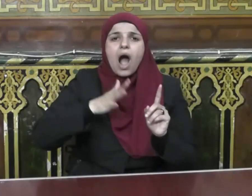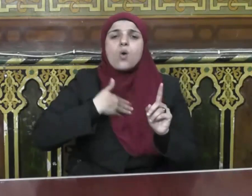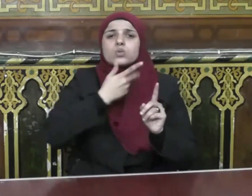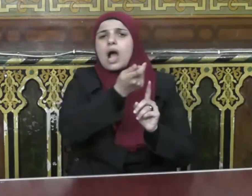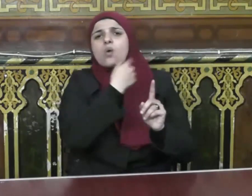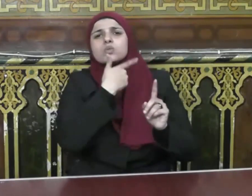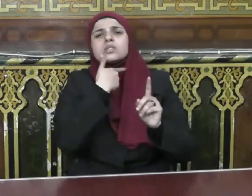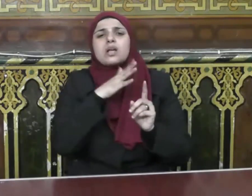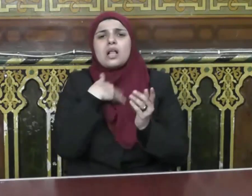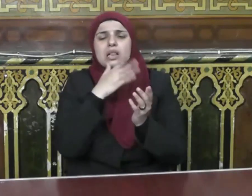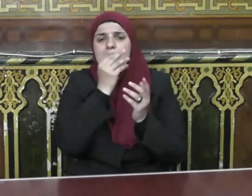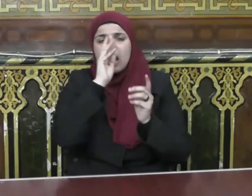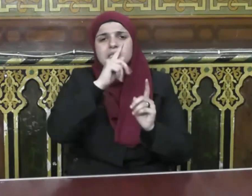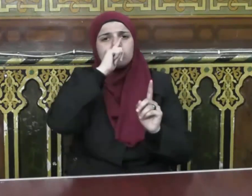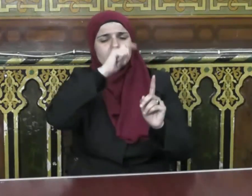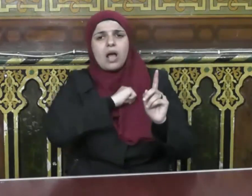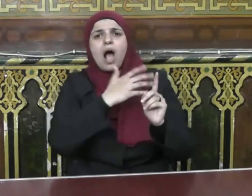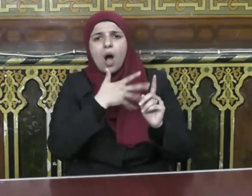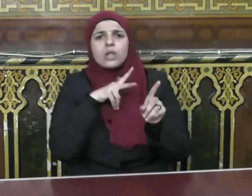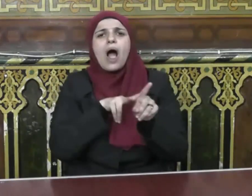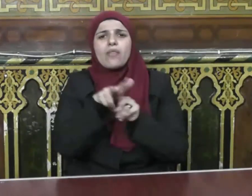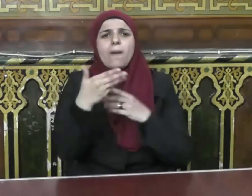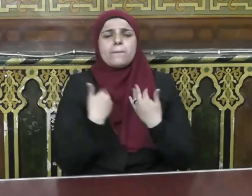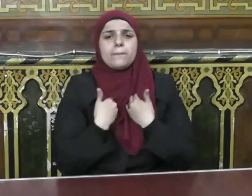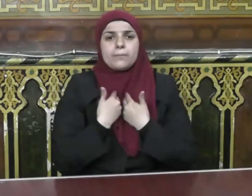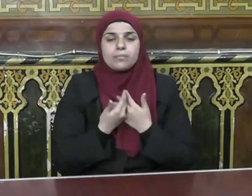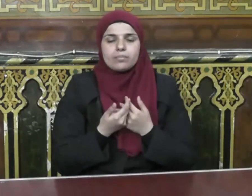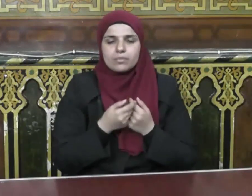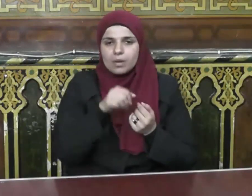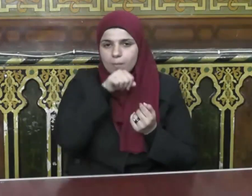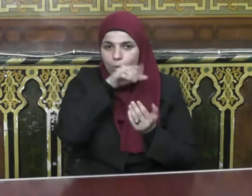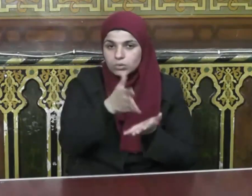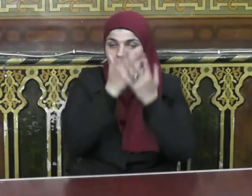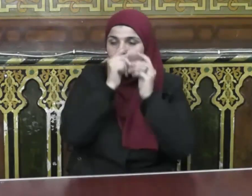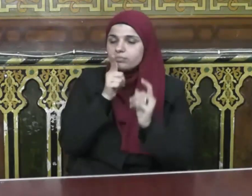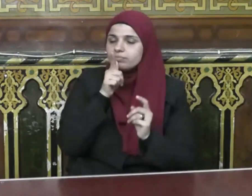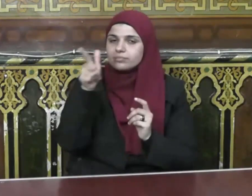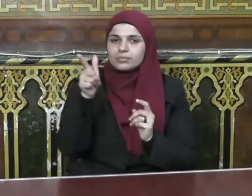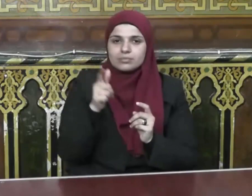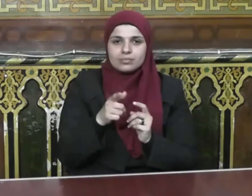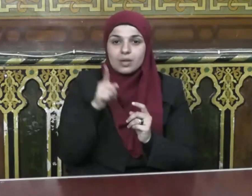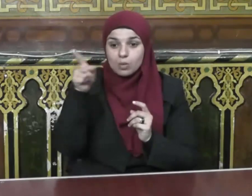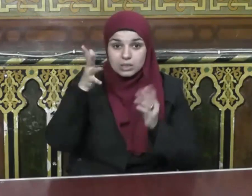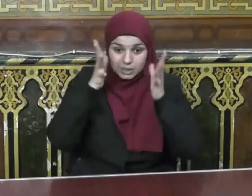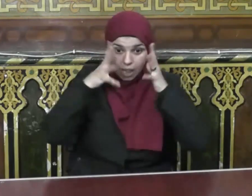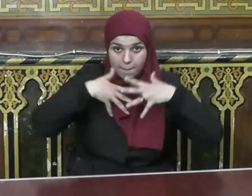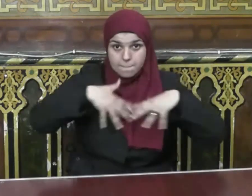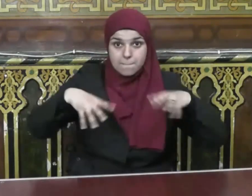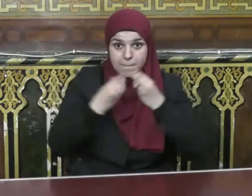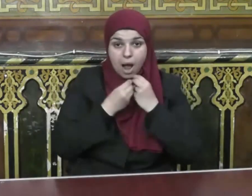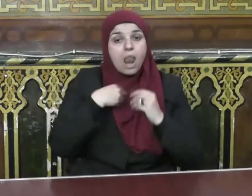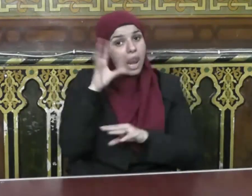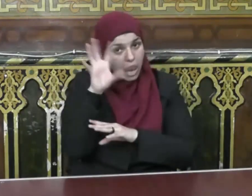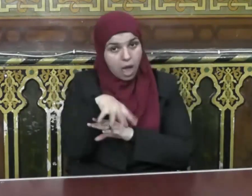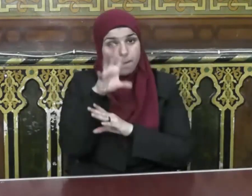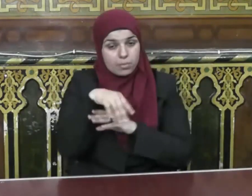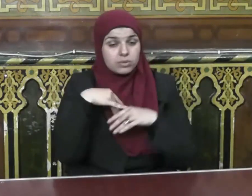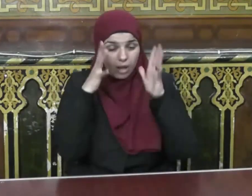في كتاب الله. قال: أليس قد صليت معنا؟ قال: نعم. قال: